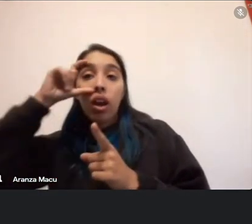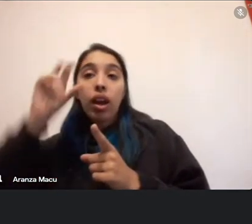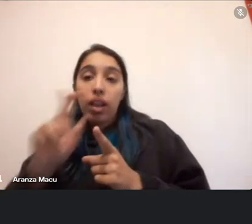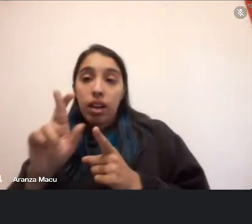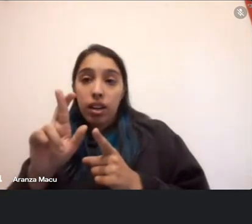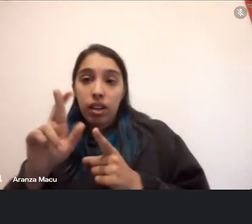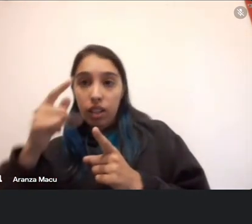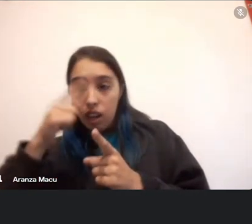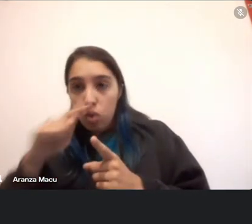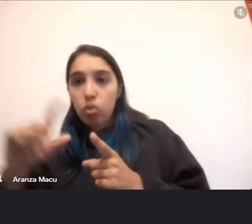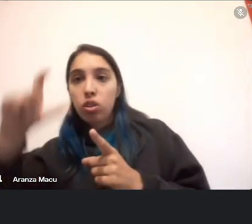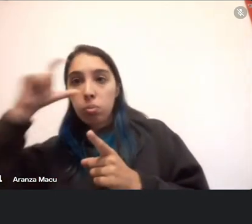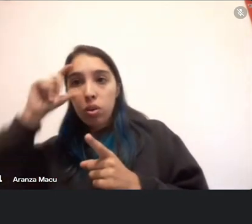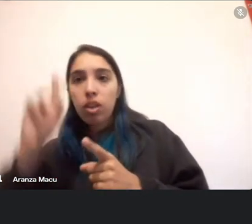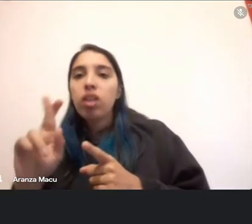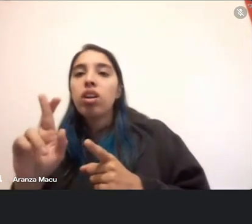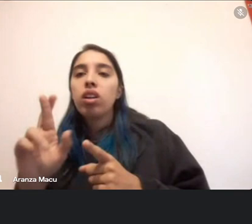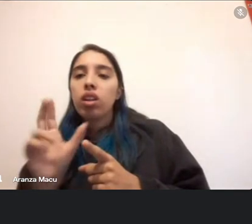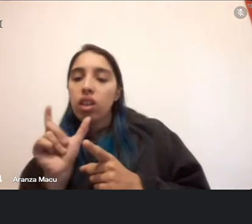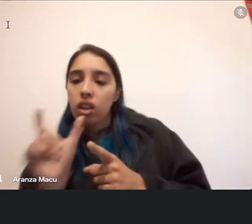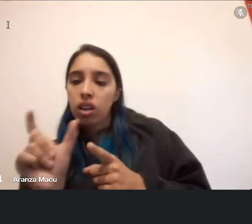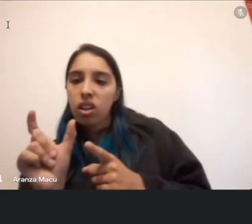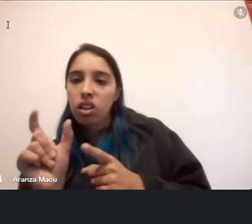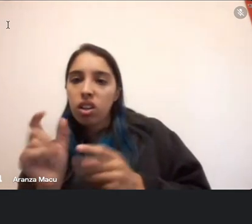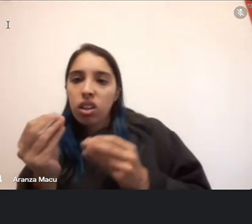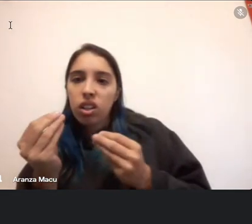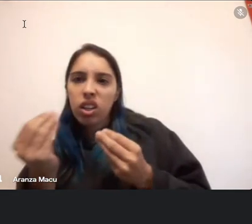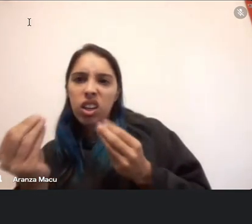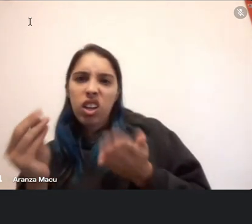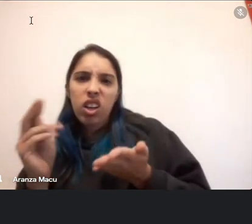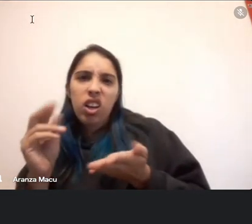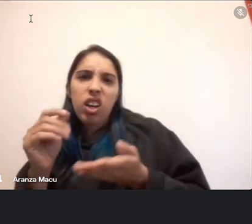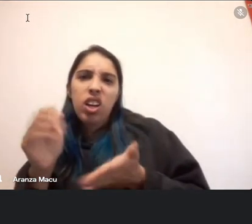le agrega el más.